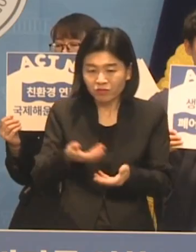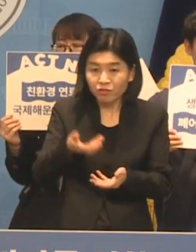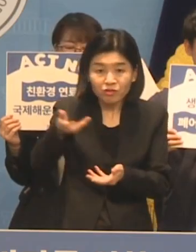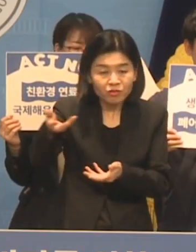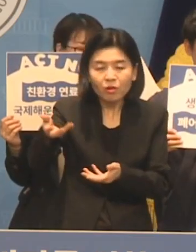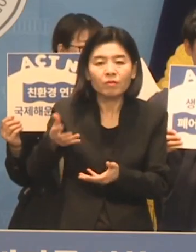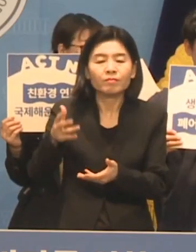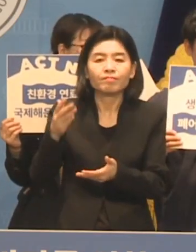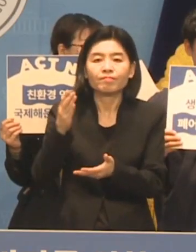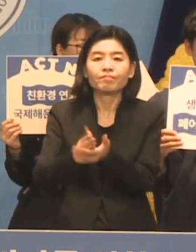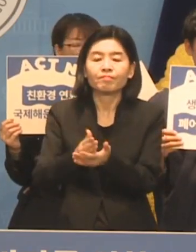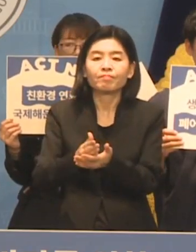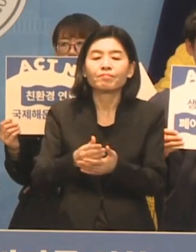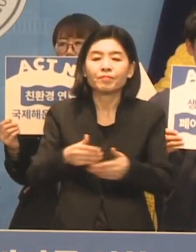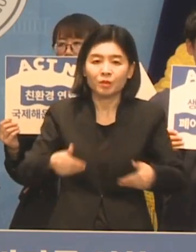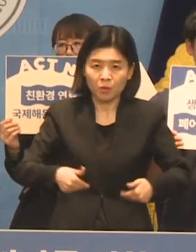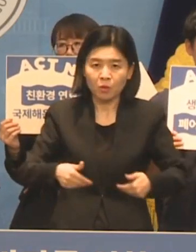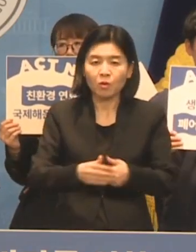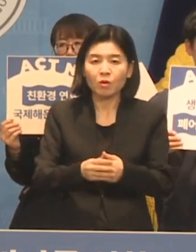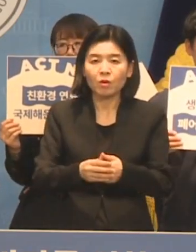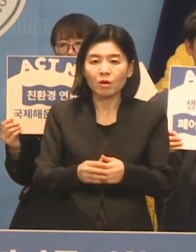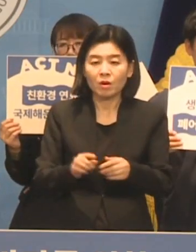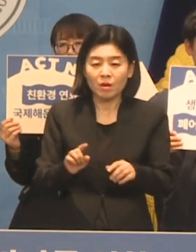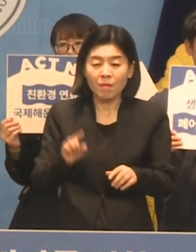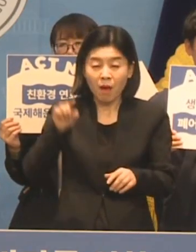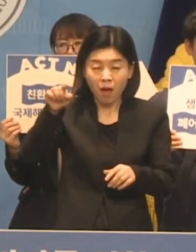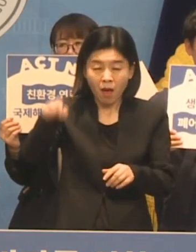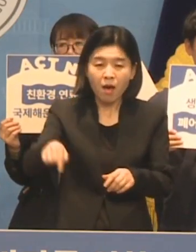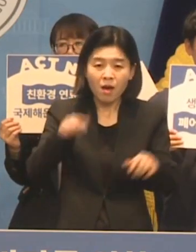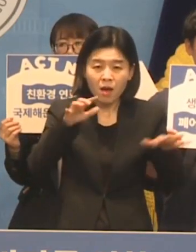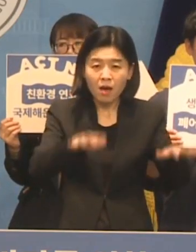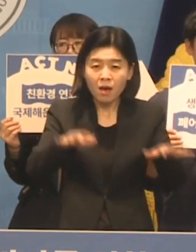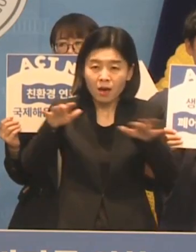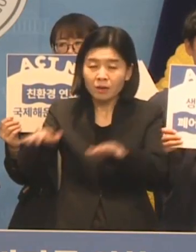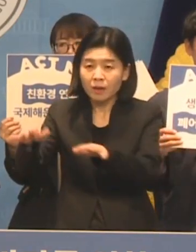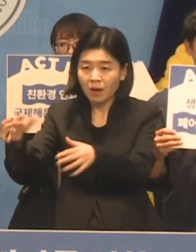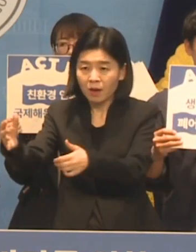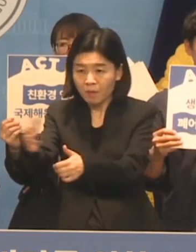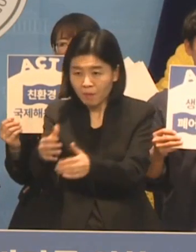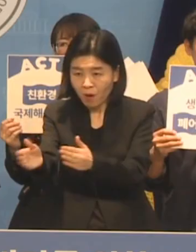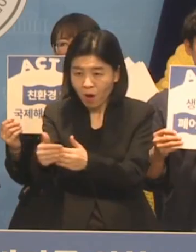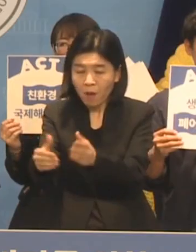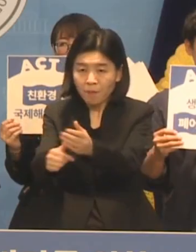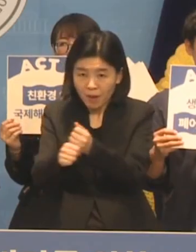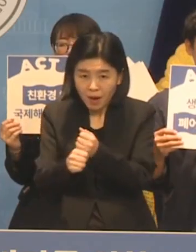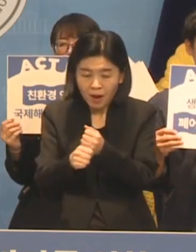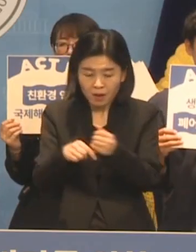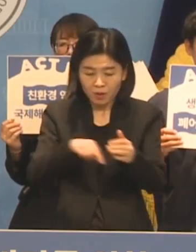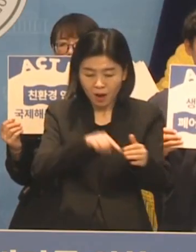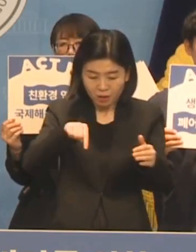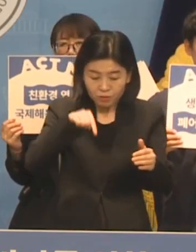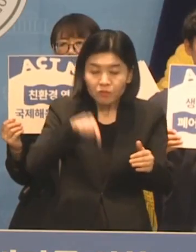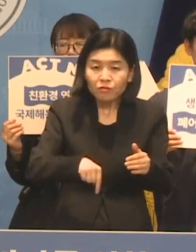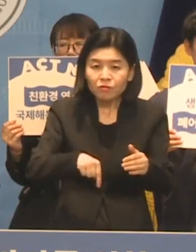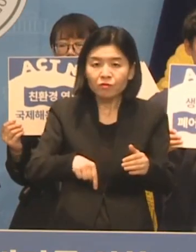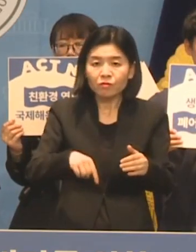근절해야 합니다. 원양과 연근해에서 일어나는 우리 어선의 IUU 어업을 빈틈없이